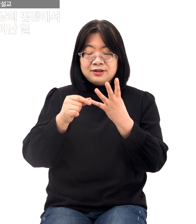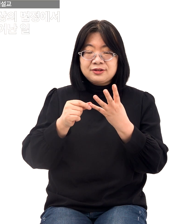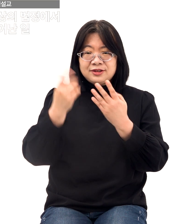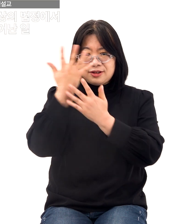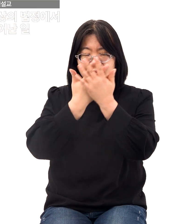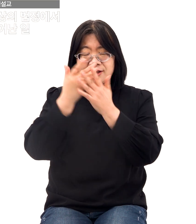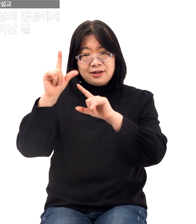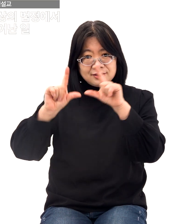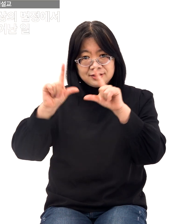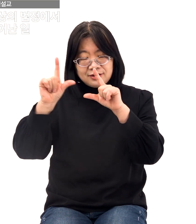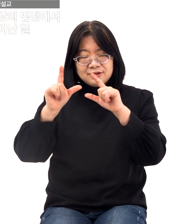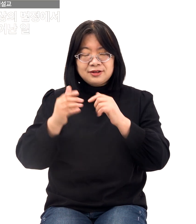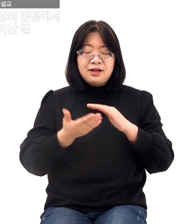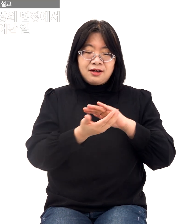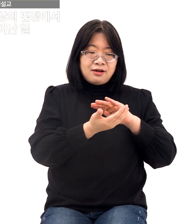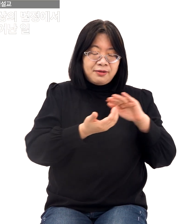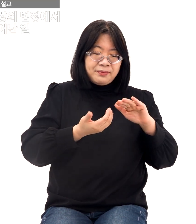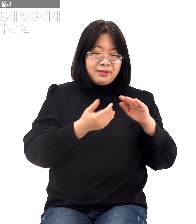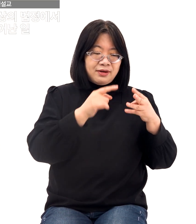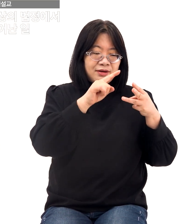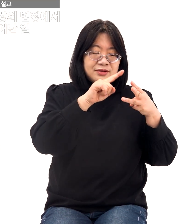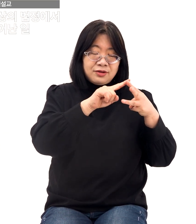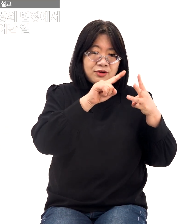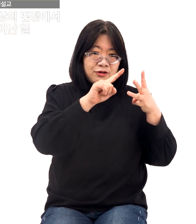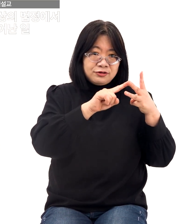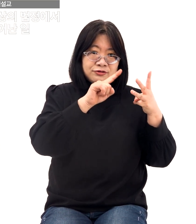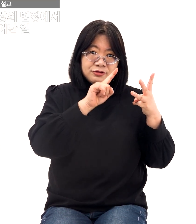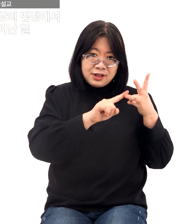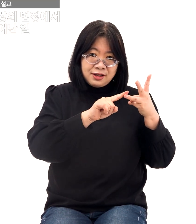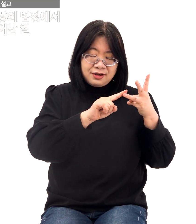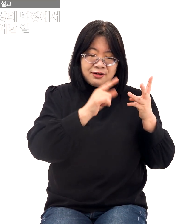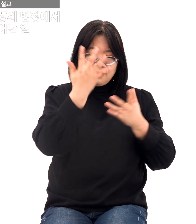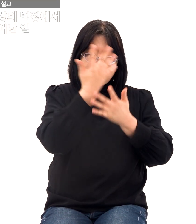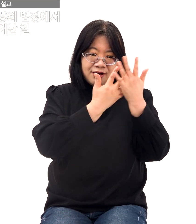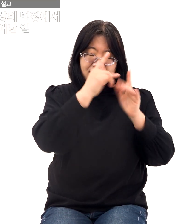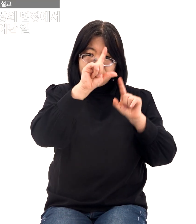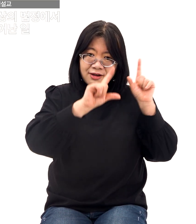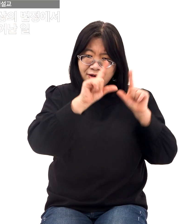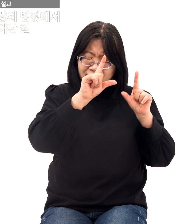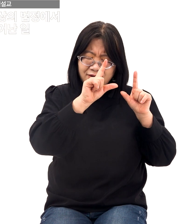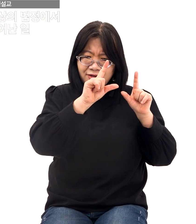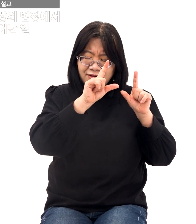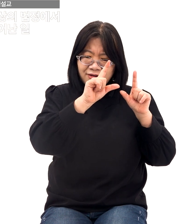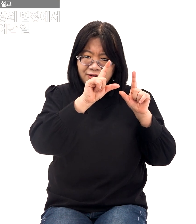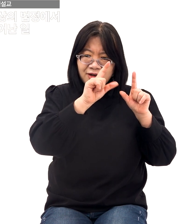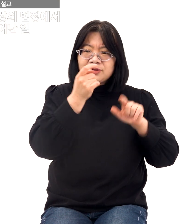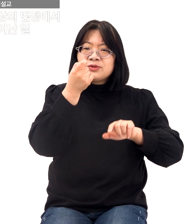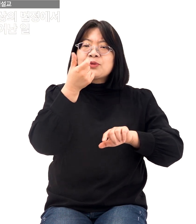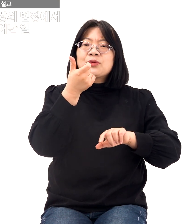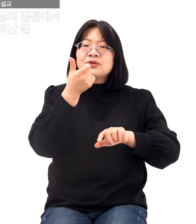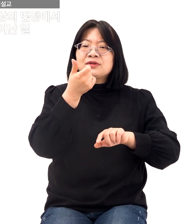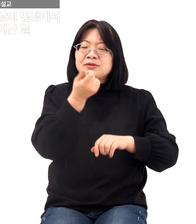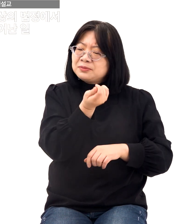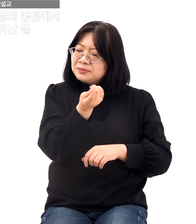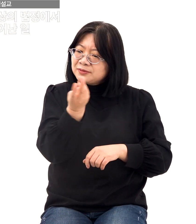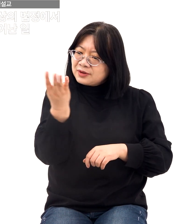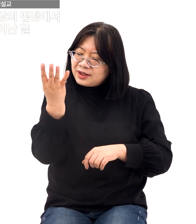환상은 앞에 첫째, 둘째, 셋째 환상과는 몇 가지 특이한 차이점이